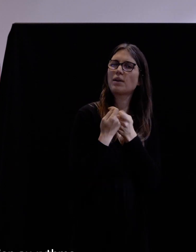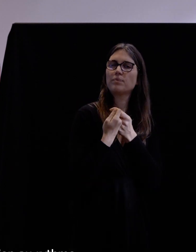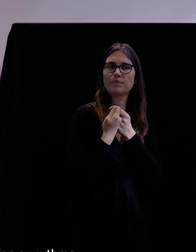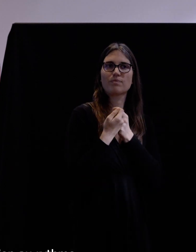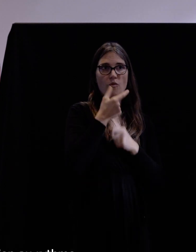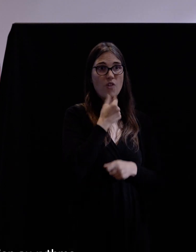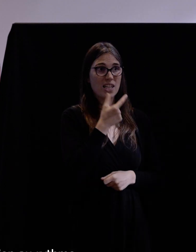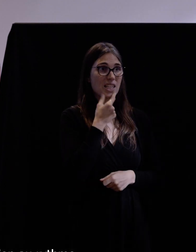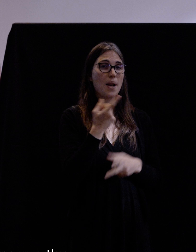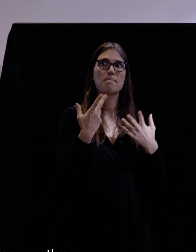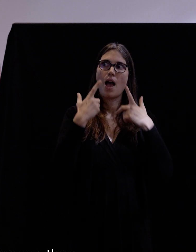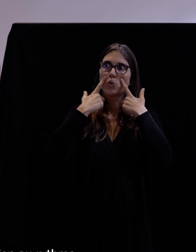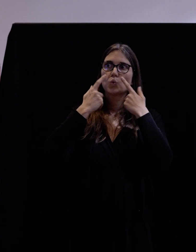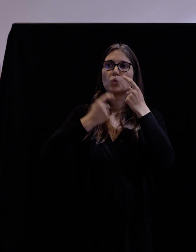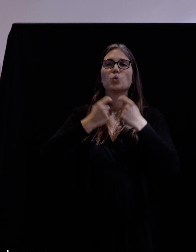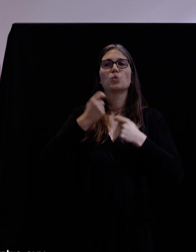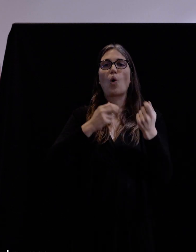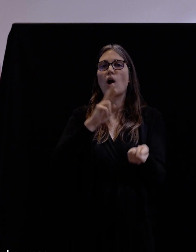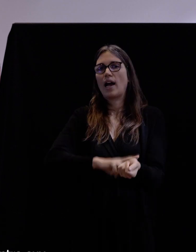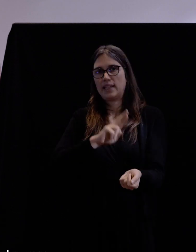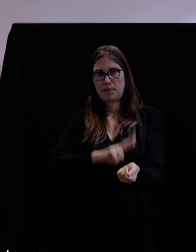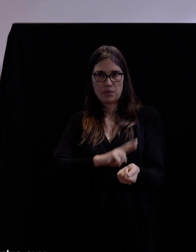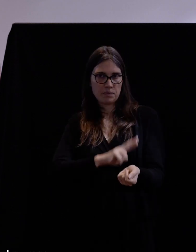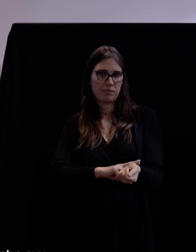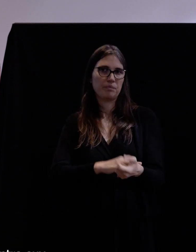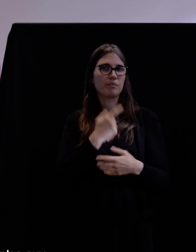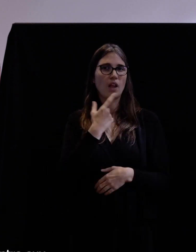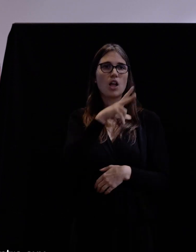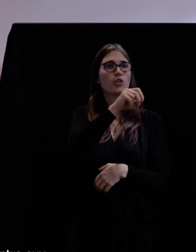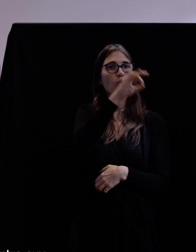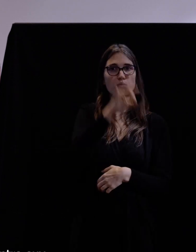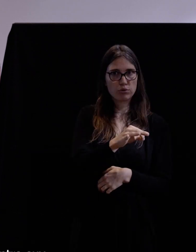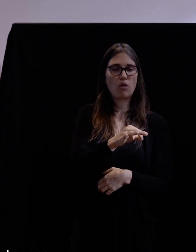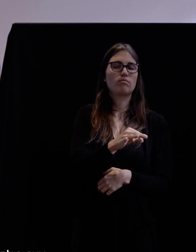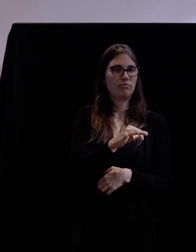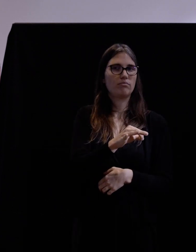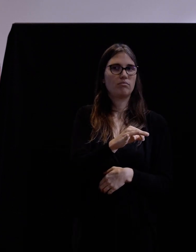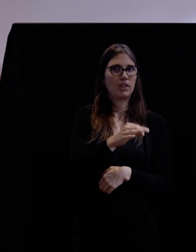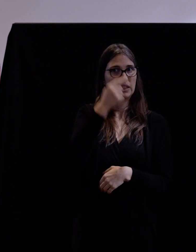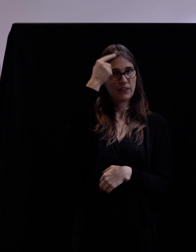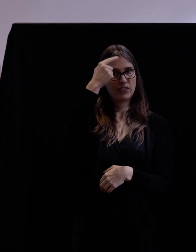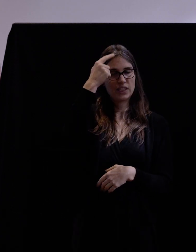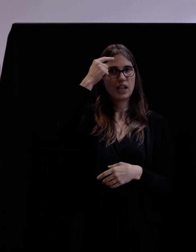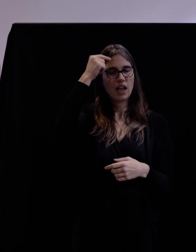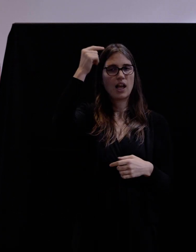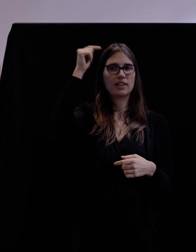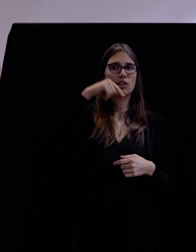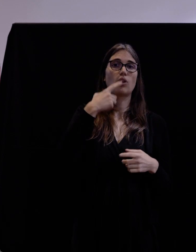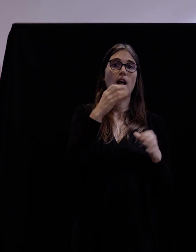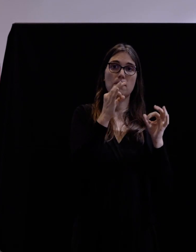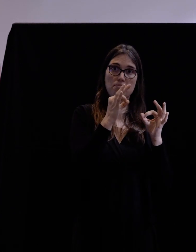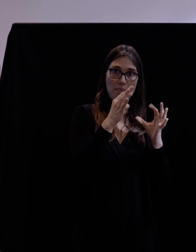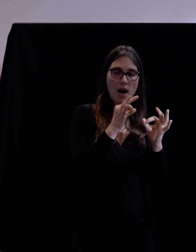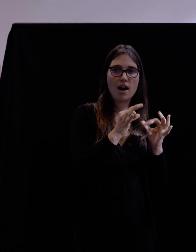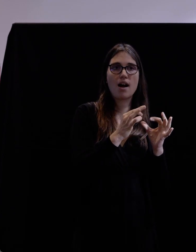encore, attention au rythme. C'est-à-dire, OK, 30% d'entre eux n'ont pas de déficit intellectuel. Ceux-là,